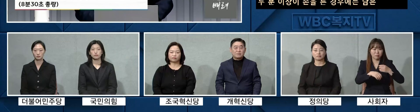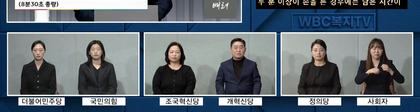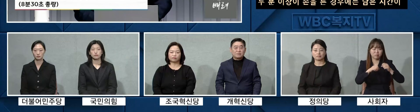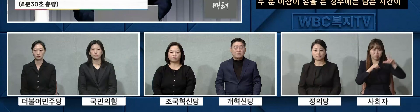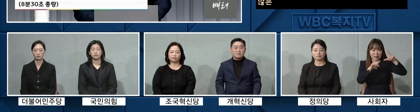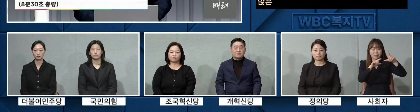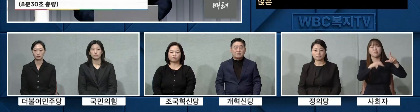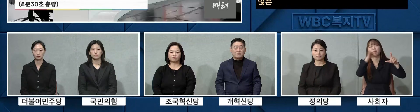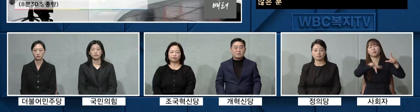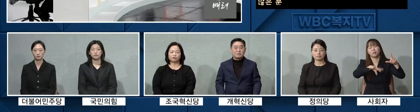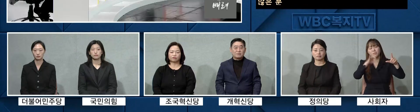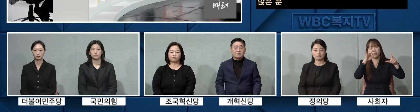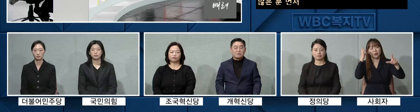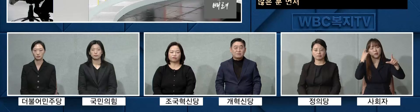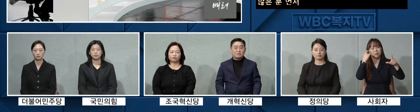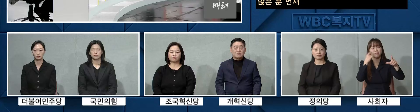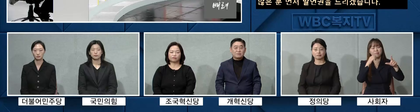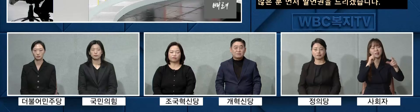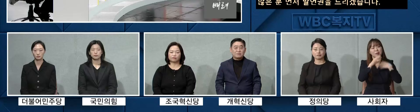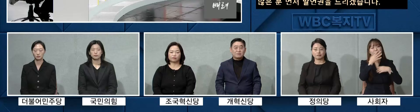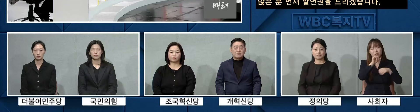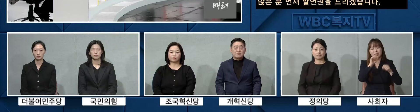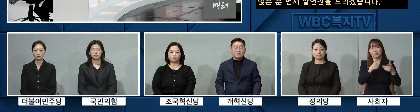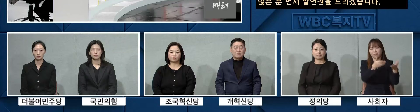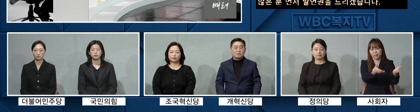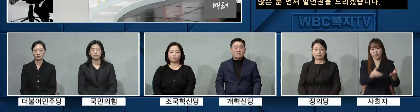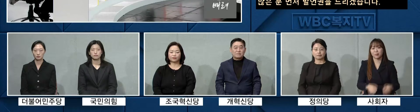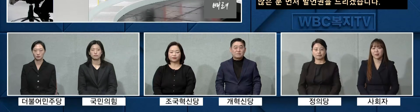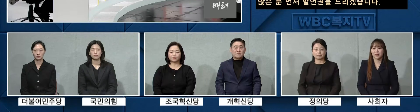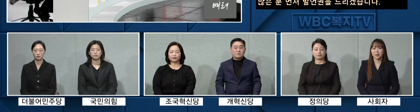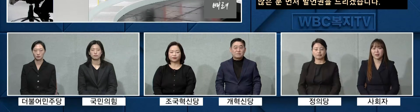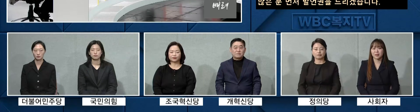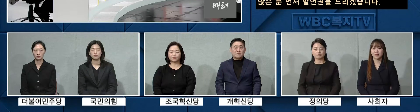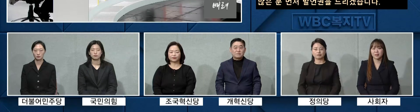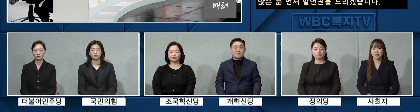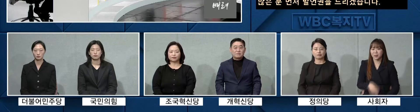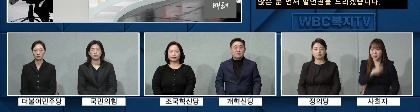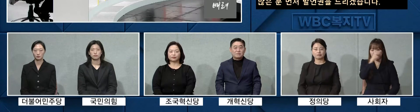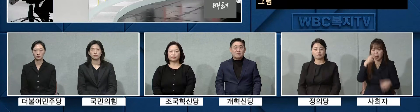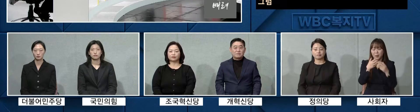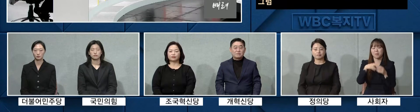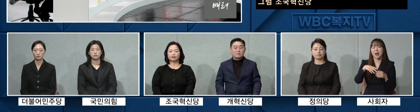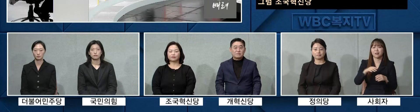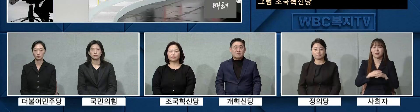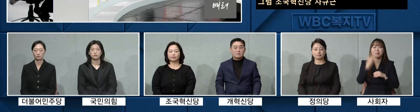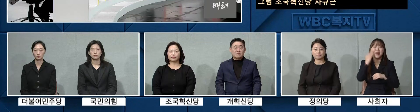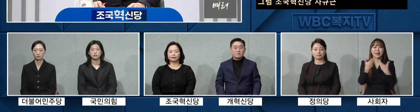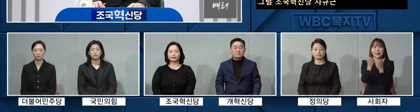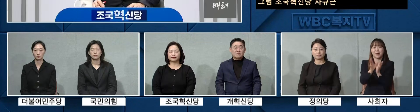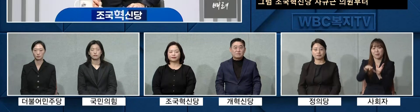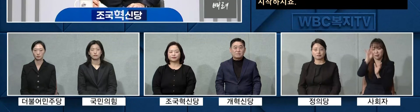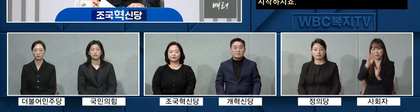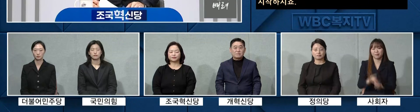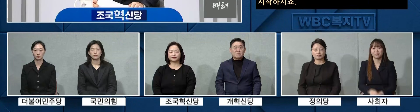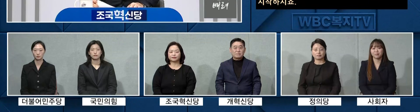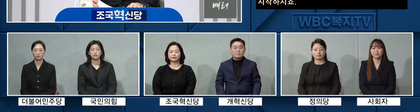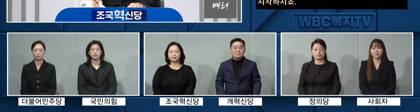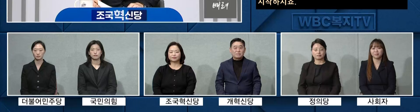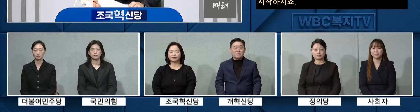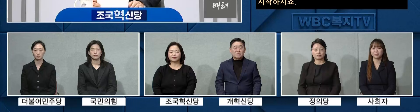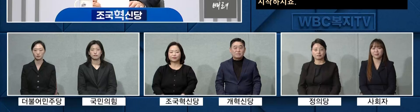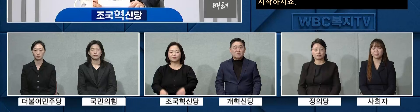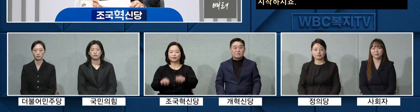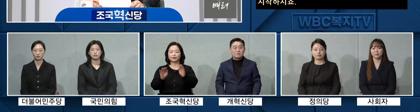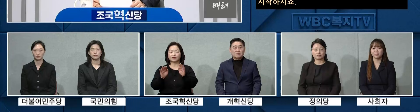발언권을 드리겠습니다. 그럼 조국혁신당 차기욱은 의원부터 발언 시작하시죠. 네,